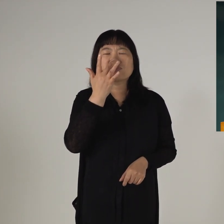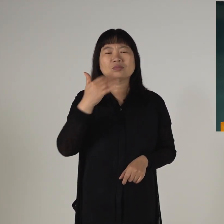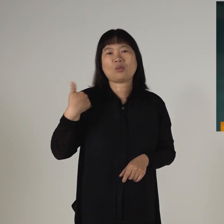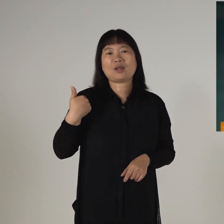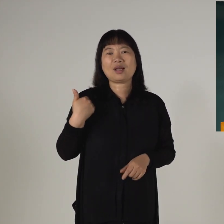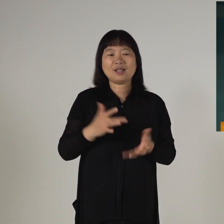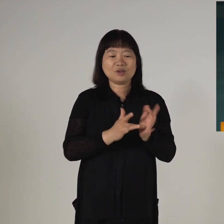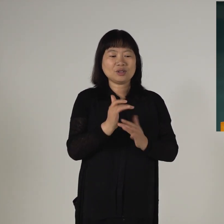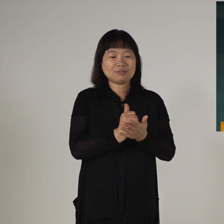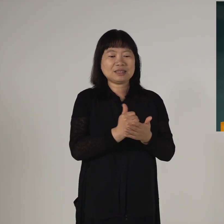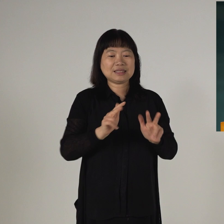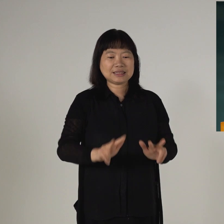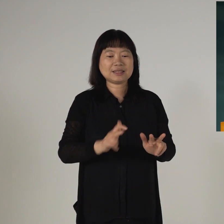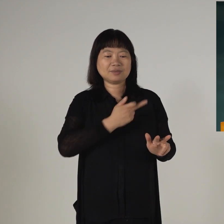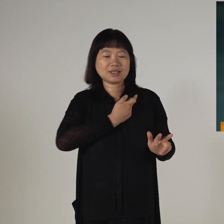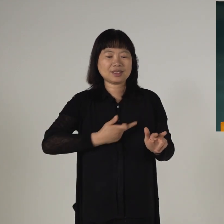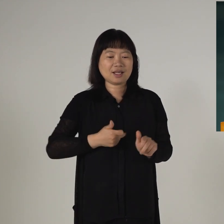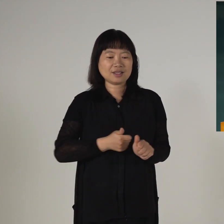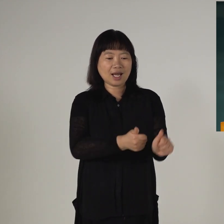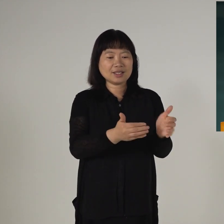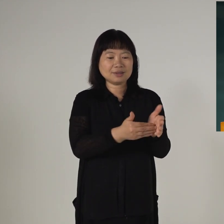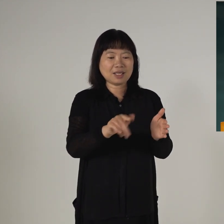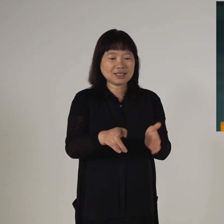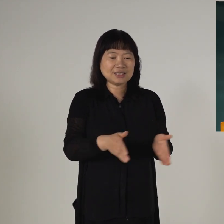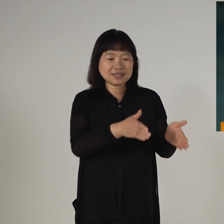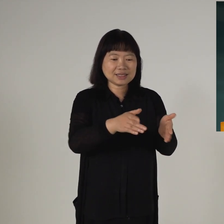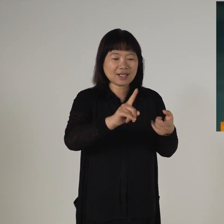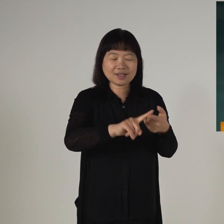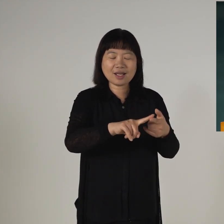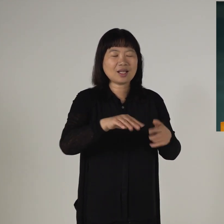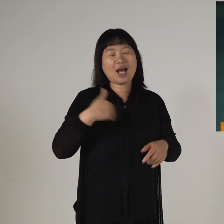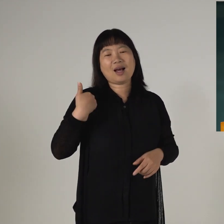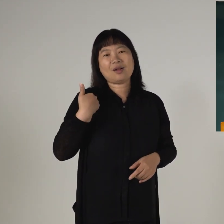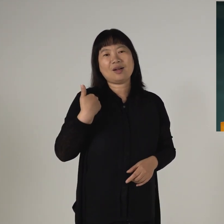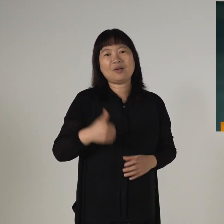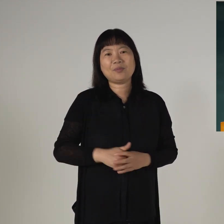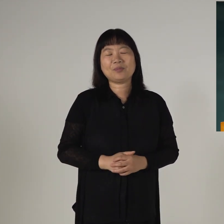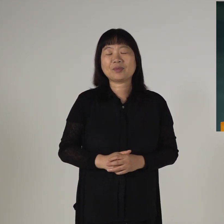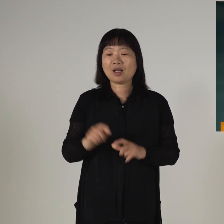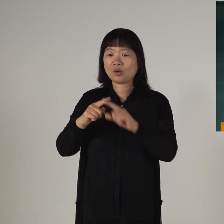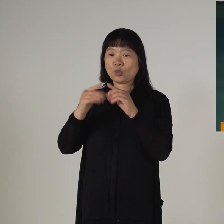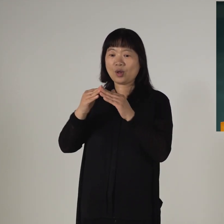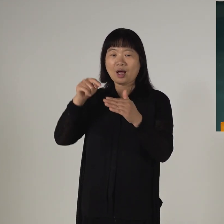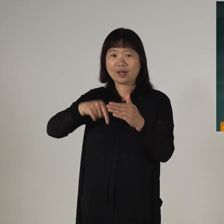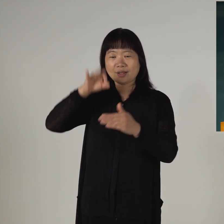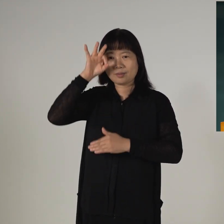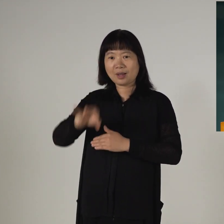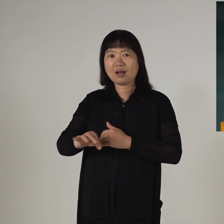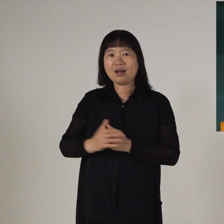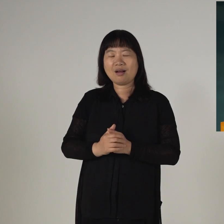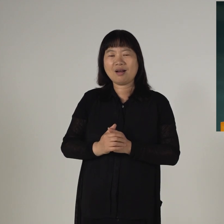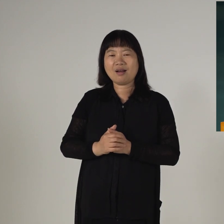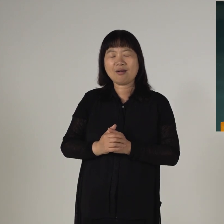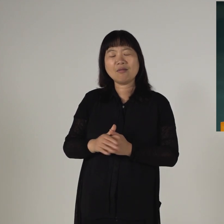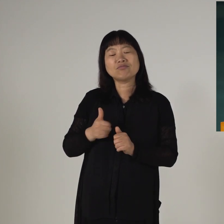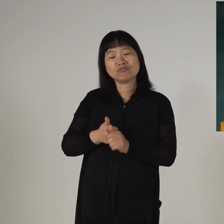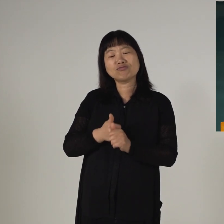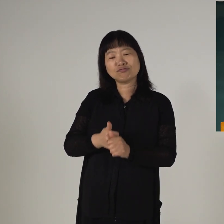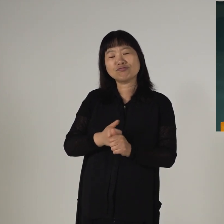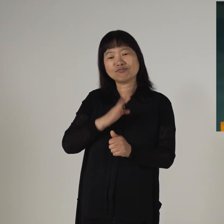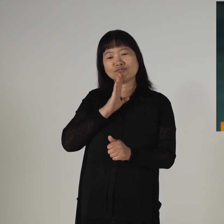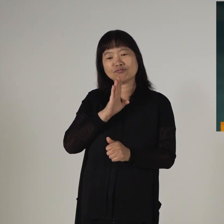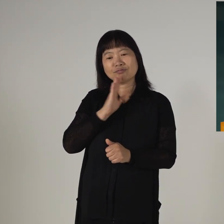자기들이 예수님을 따라가면서도 이 길이 뭔지를 모르는 거예요. 근데 교회 안에도 따른다고는